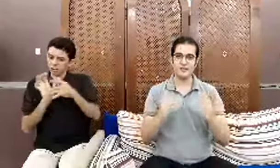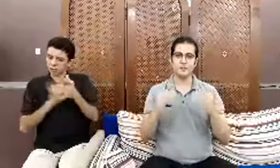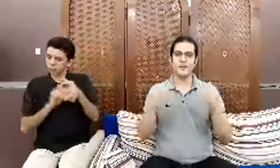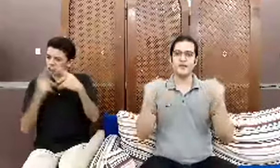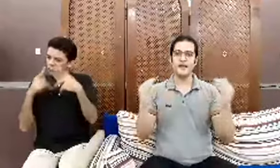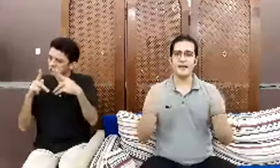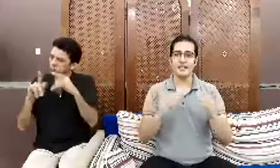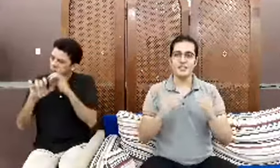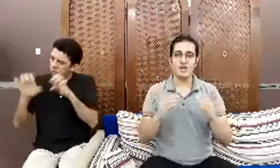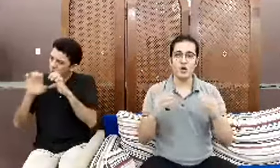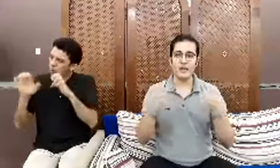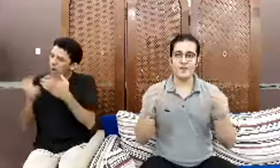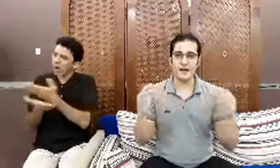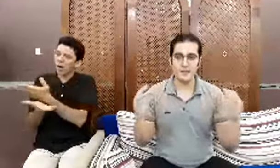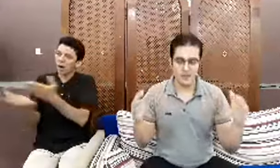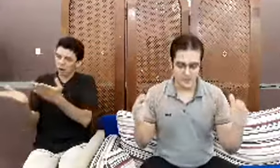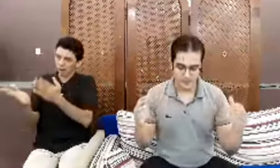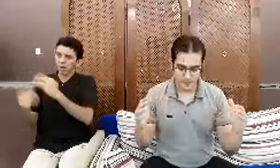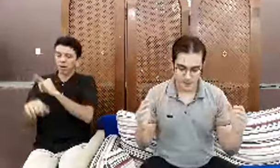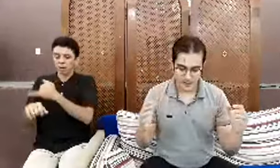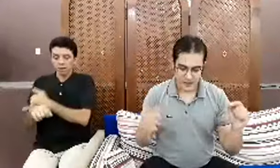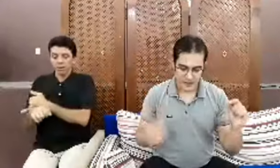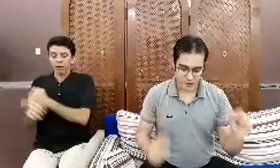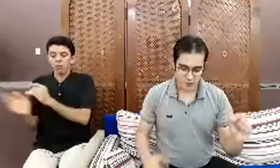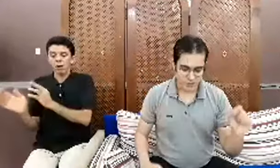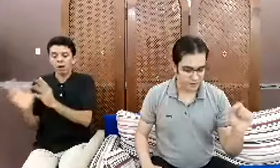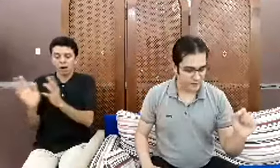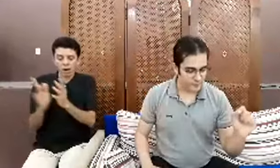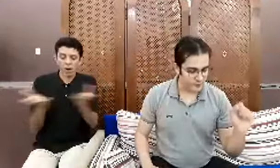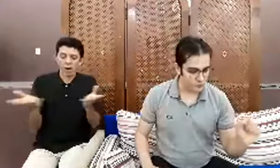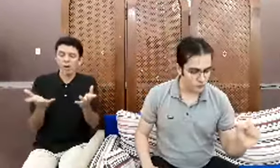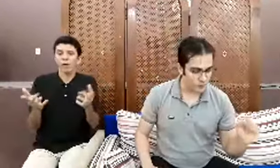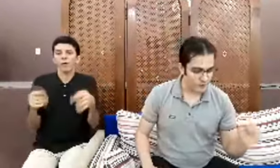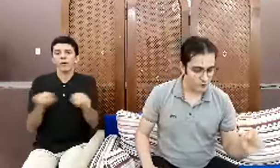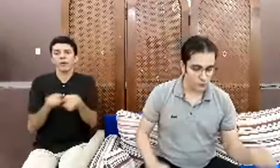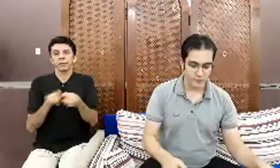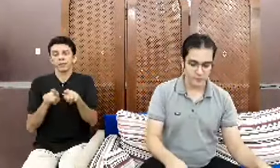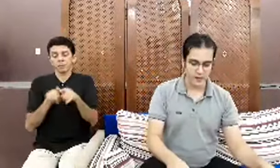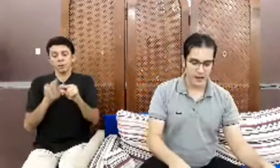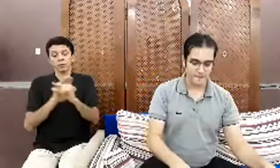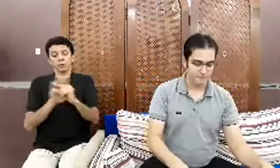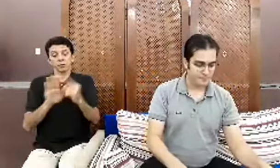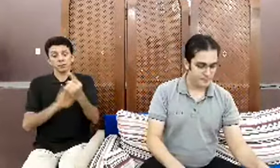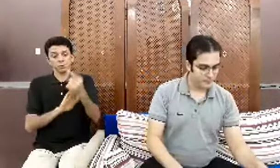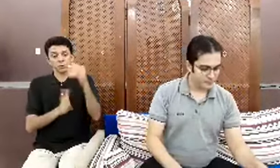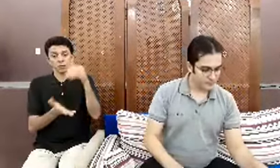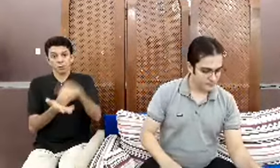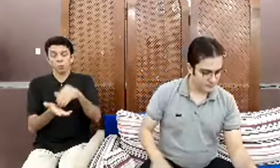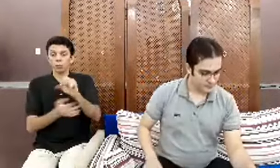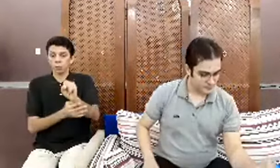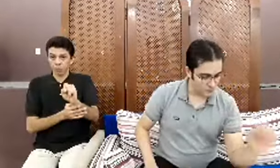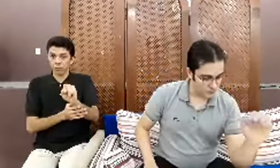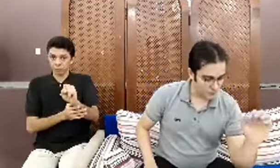se expandir geograficamente. Isso a gente vê no verso 1 ao verso 8. Vamos olhar.